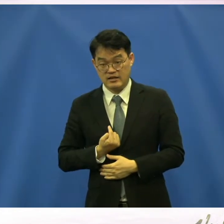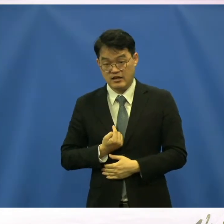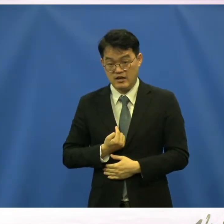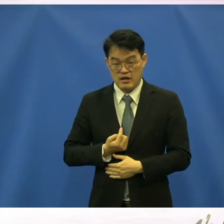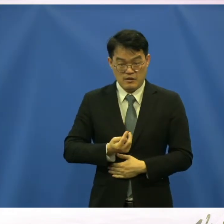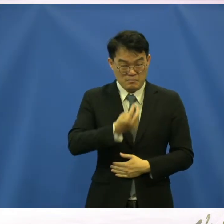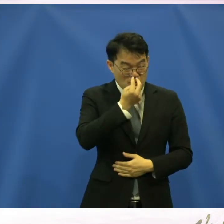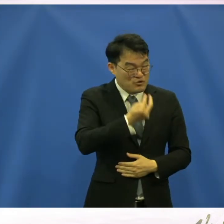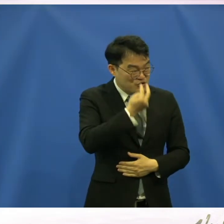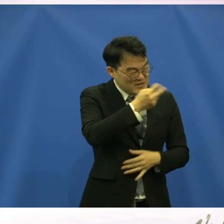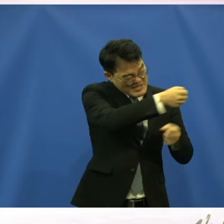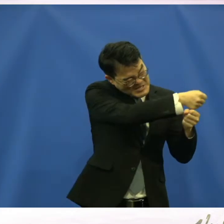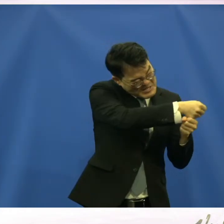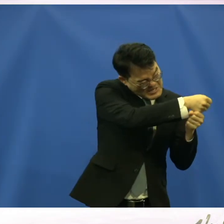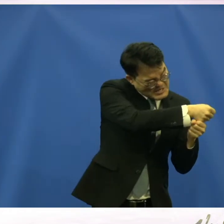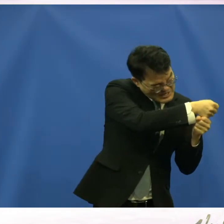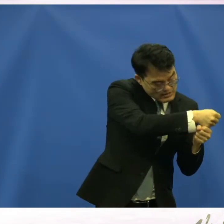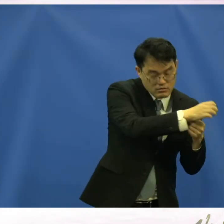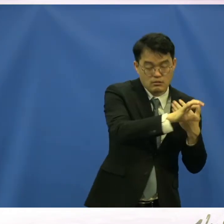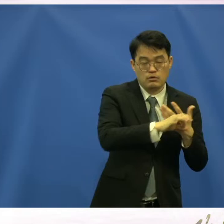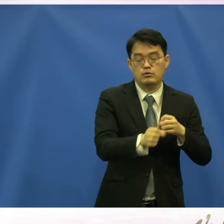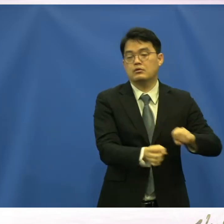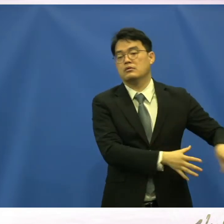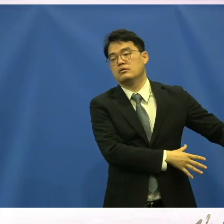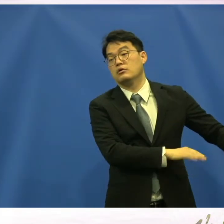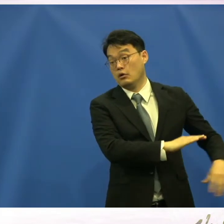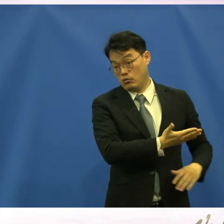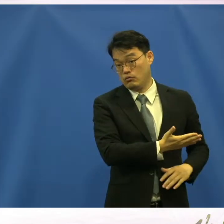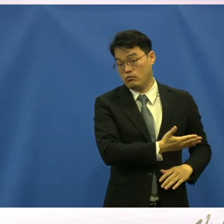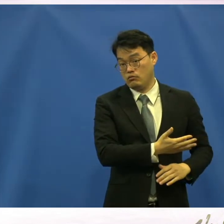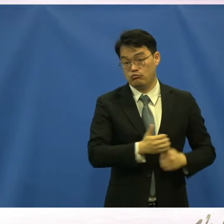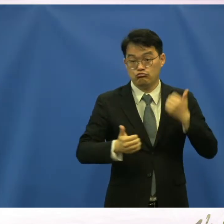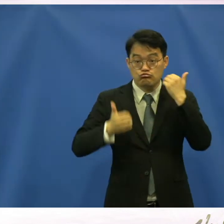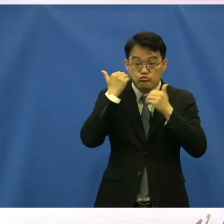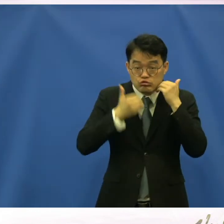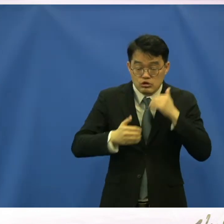위하여 자기 목숨을 잃으면 구원하려.